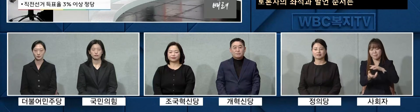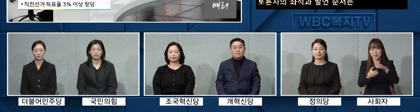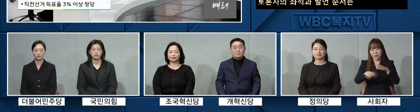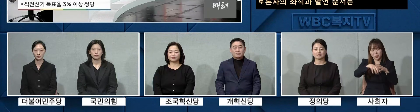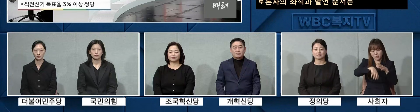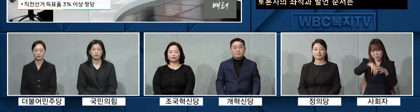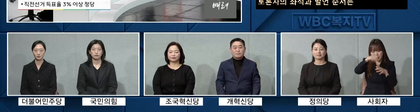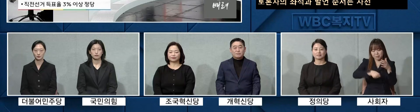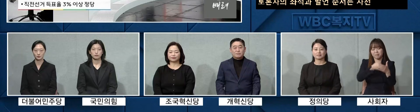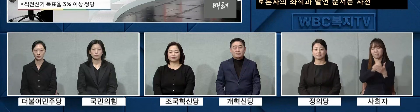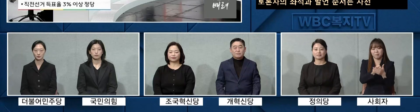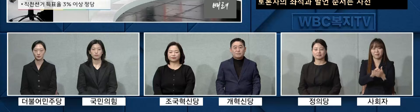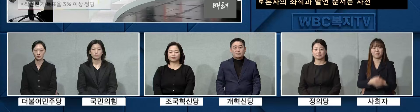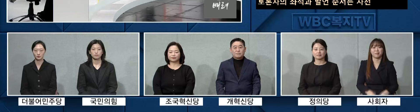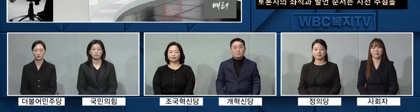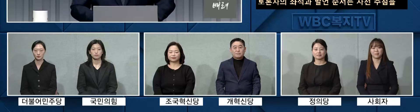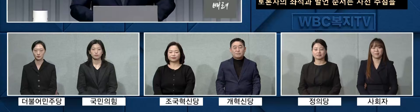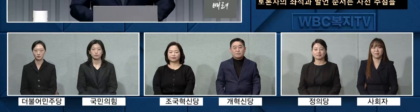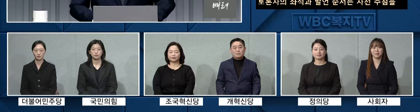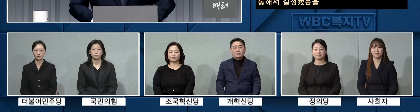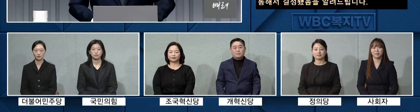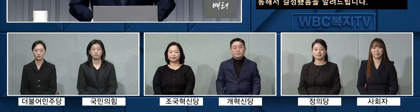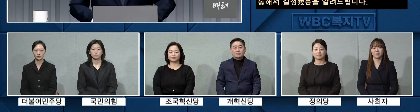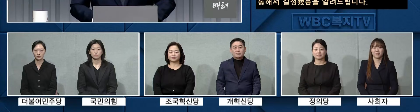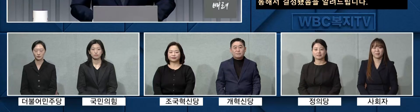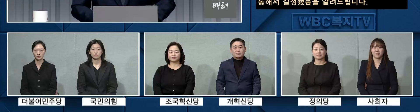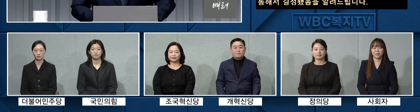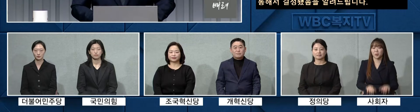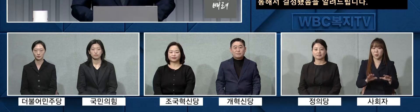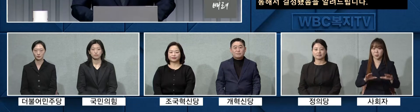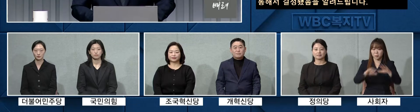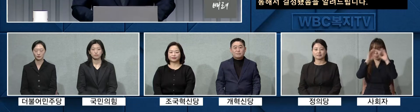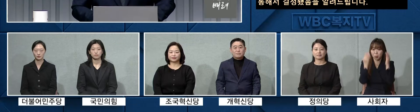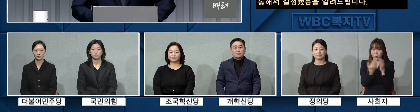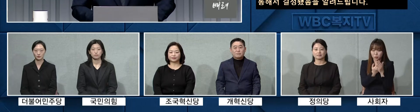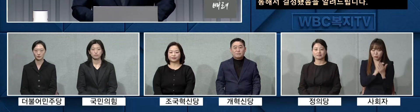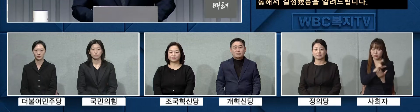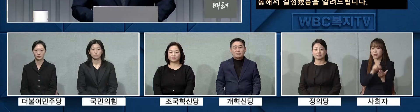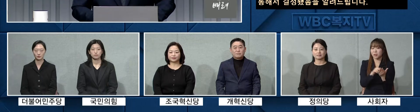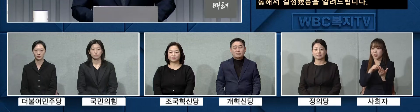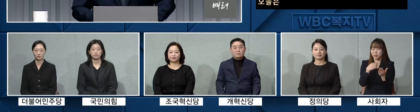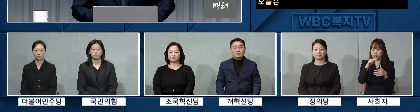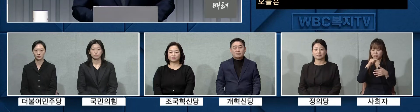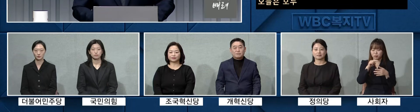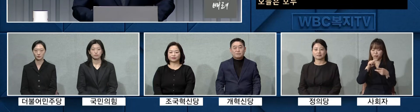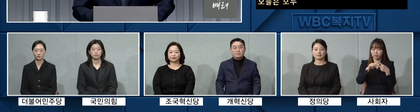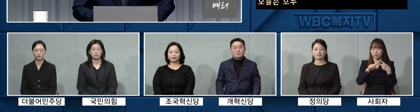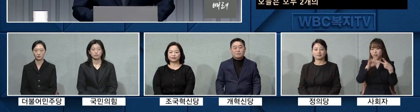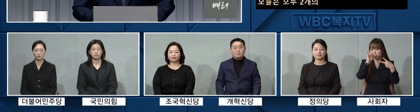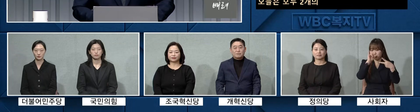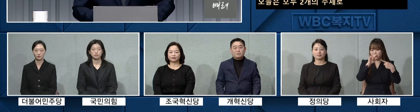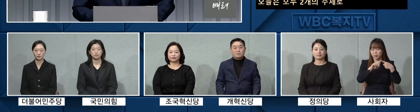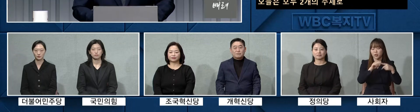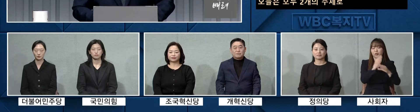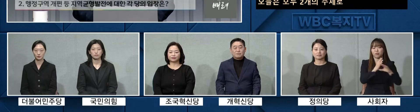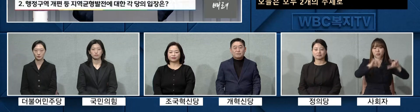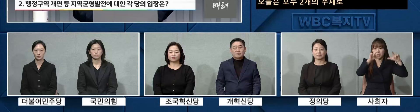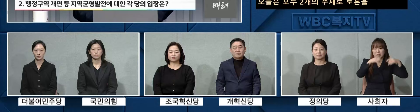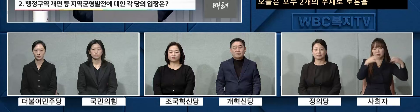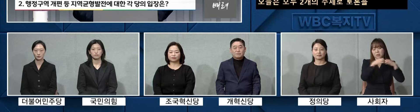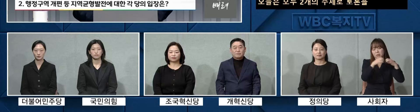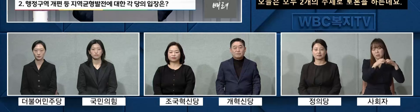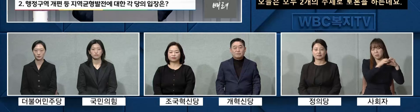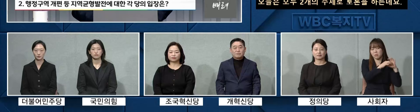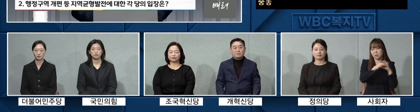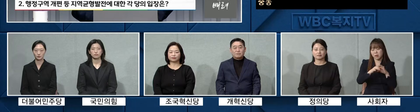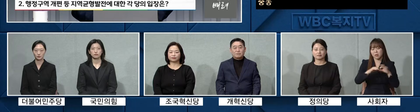통해서 결정됐음을 알려드립니다. 오늘은 모두 2개의 주제로 토론을 하는데요. 중동 전쟁으로 인한 경제